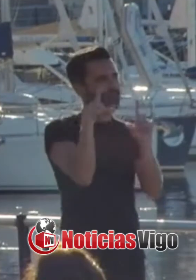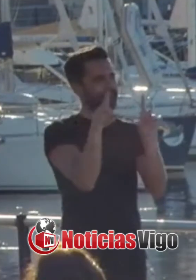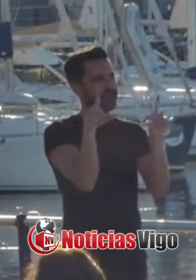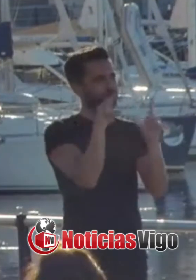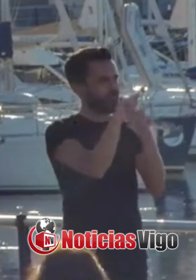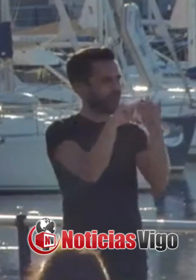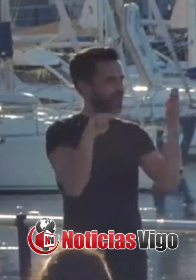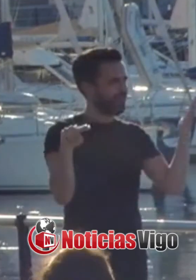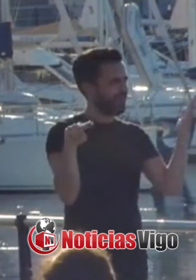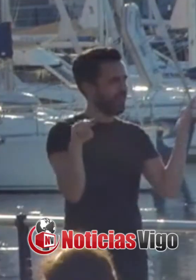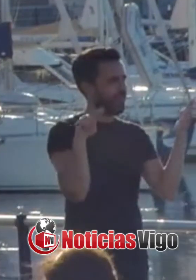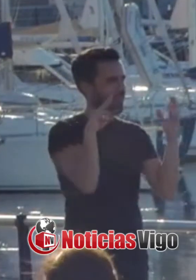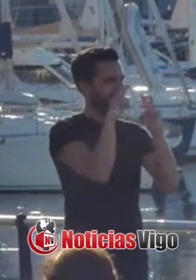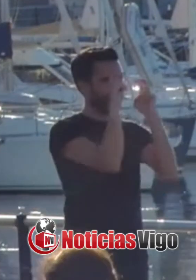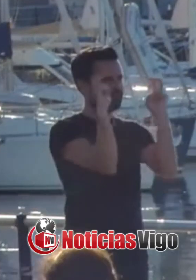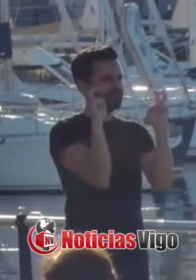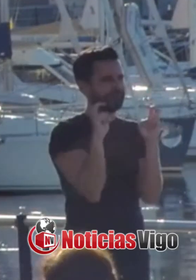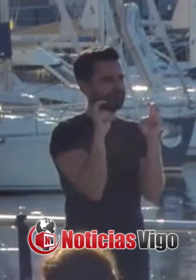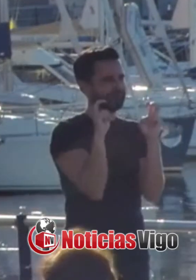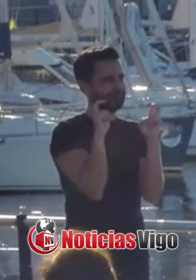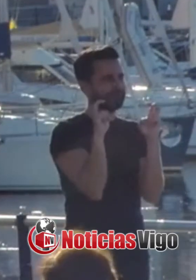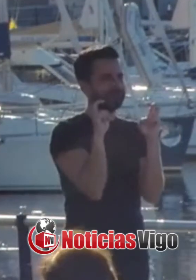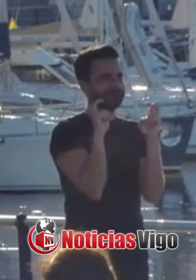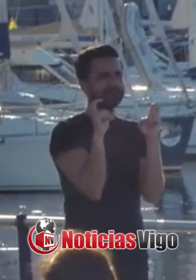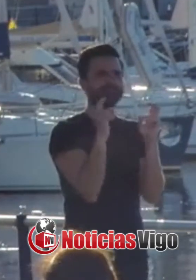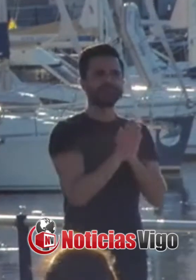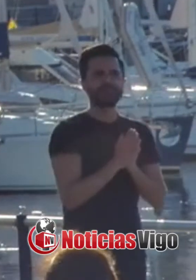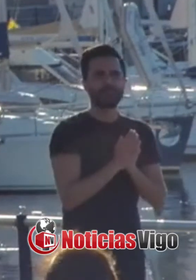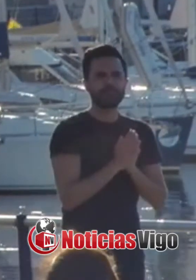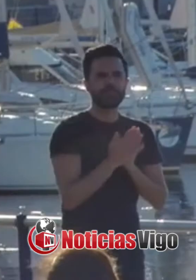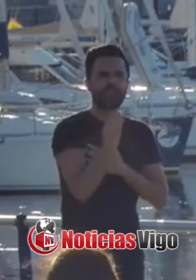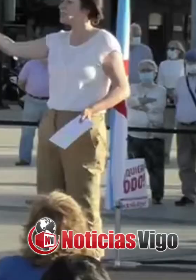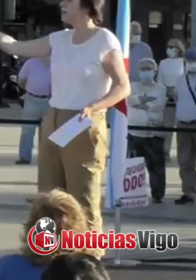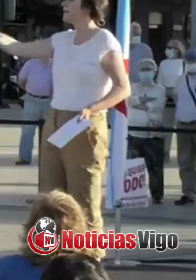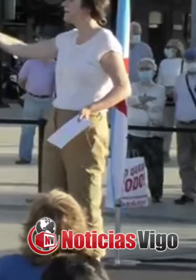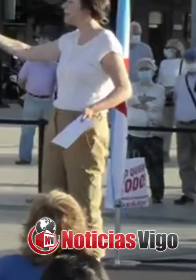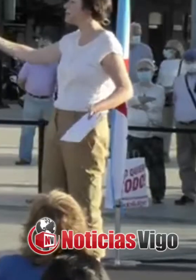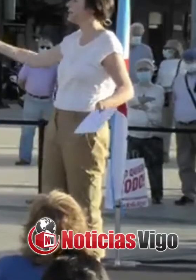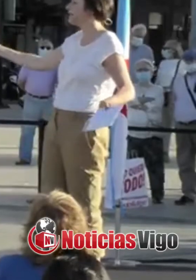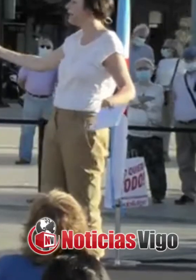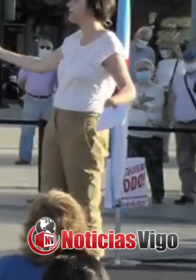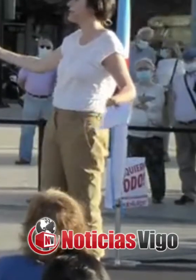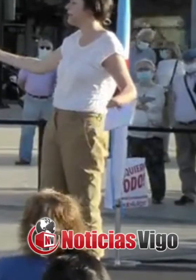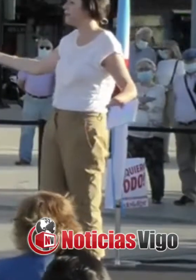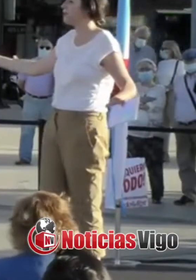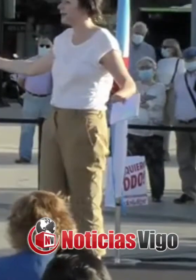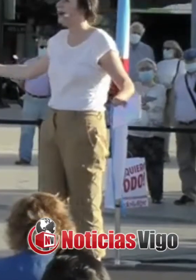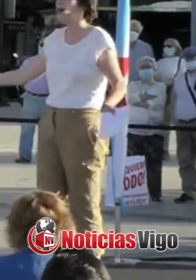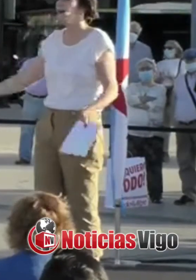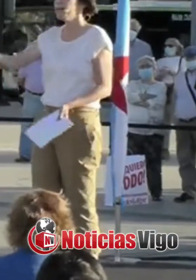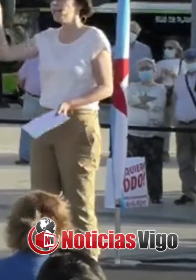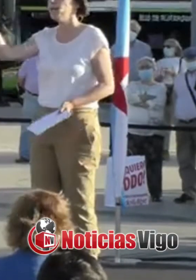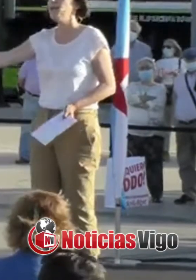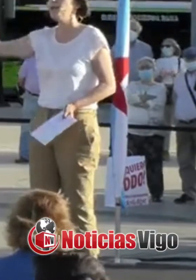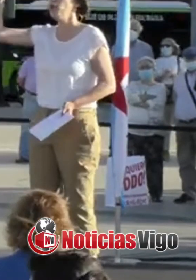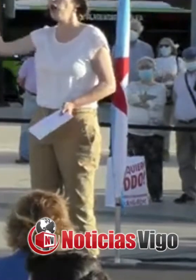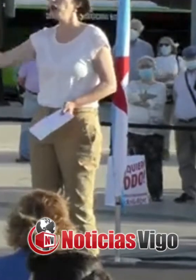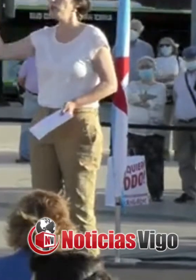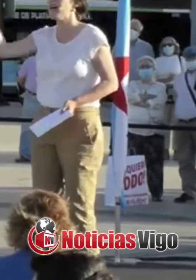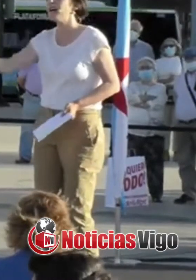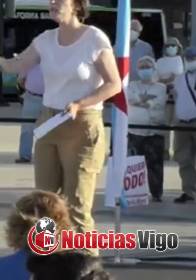Sí, e o grave é que non é culpa dos traballadores e traballadoras da TVG que